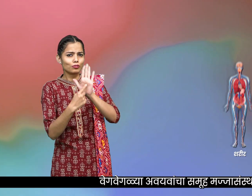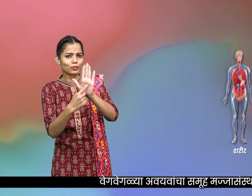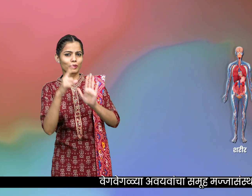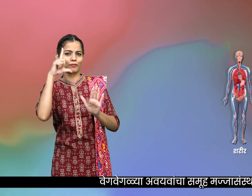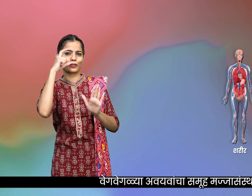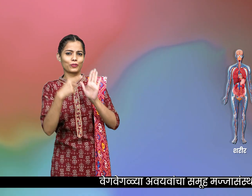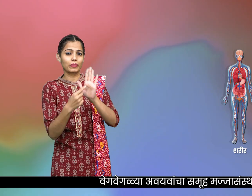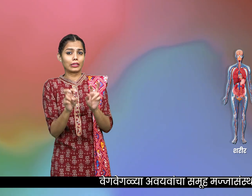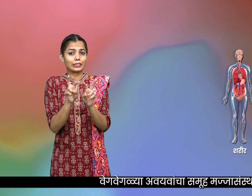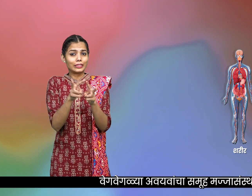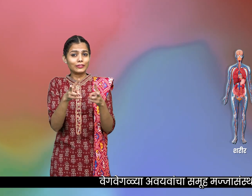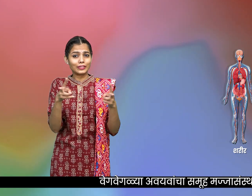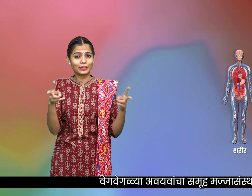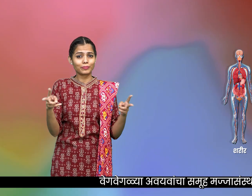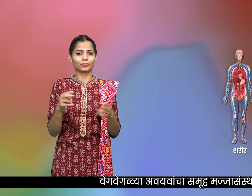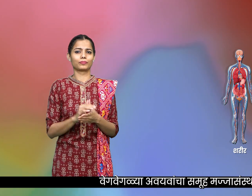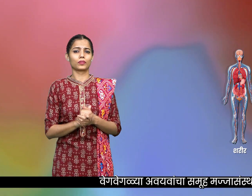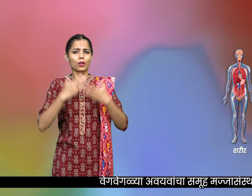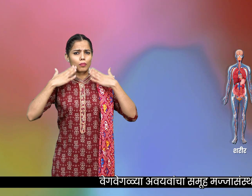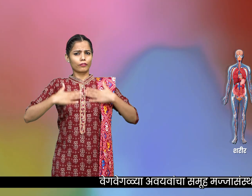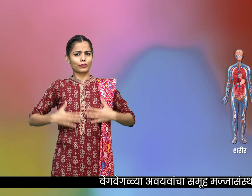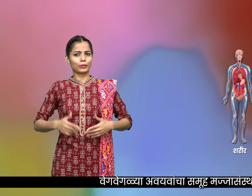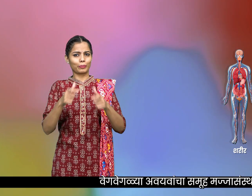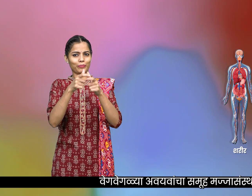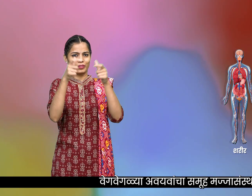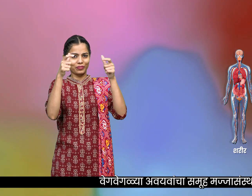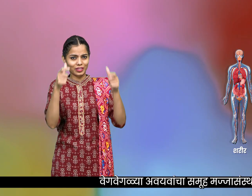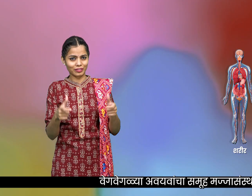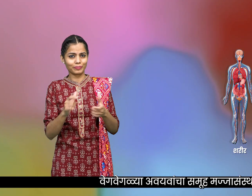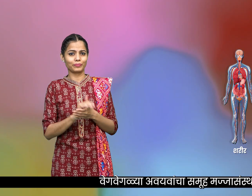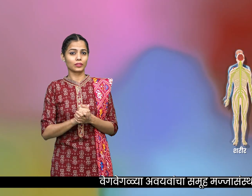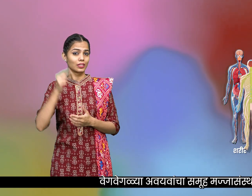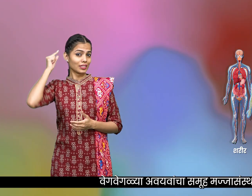वेगवेगळ्या अवयवांचा समूह मज्जासंस्था,